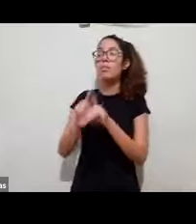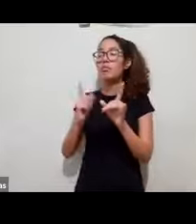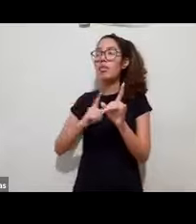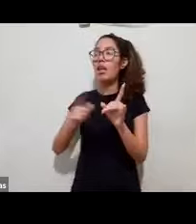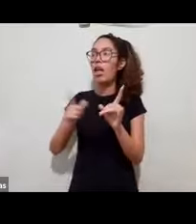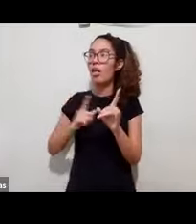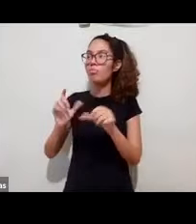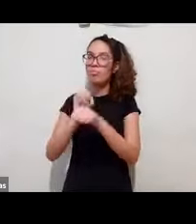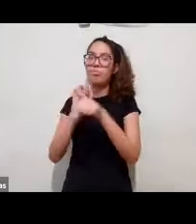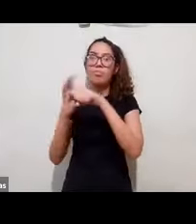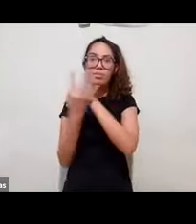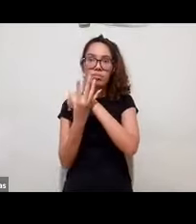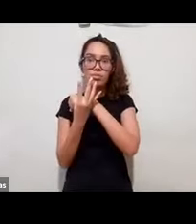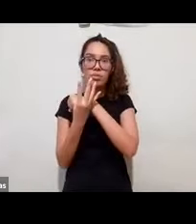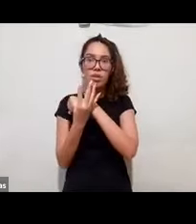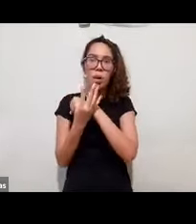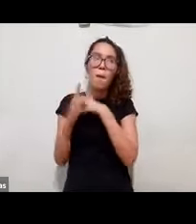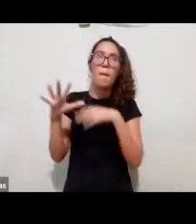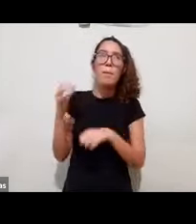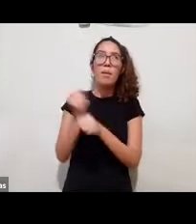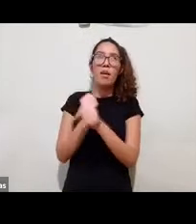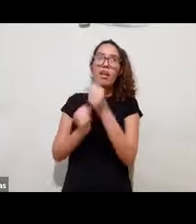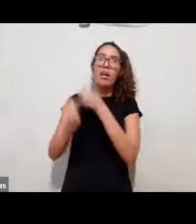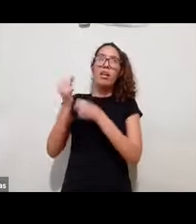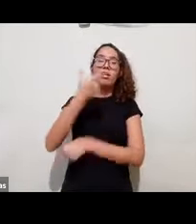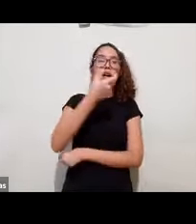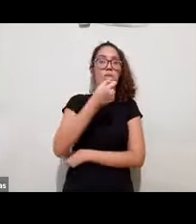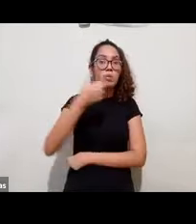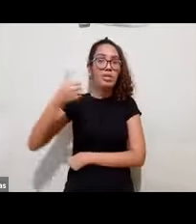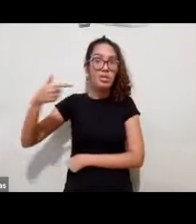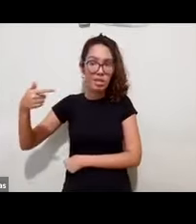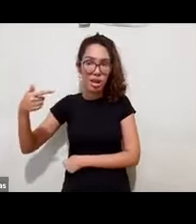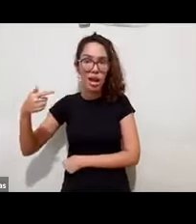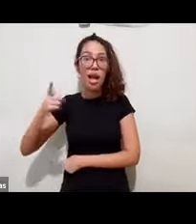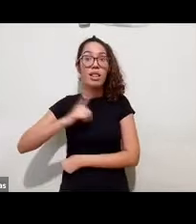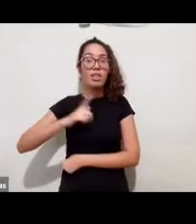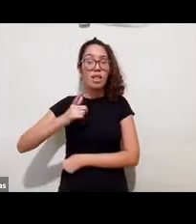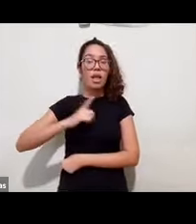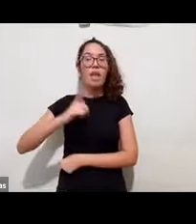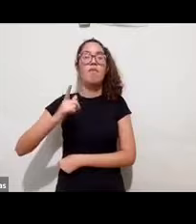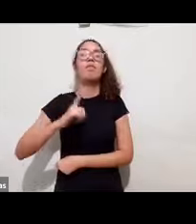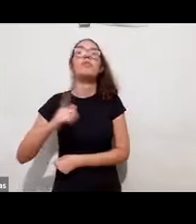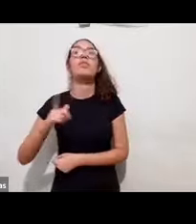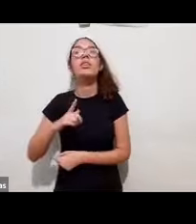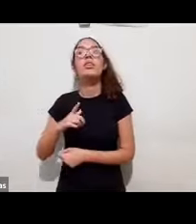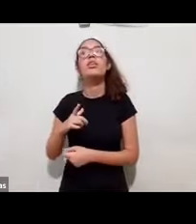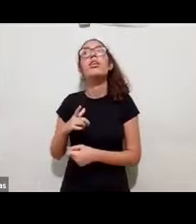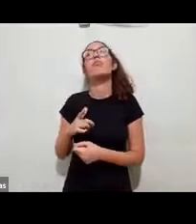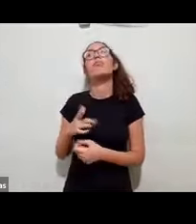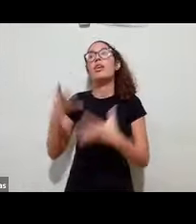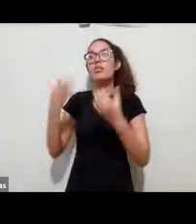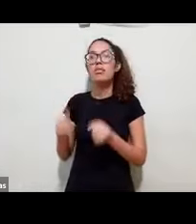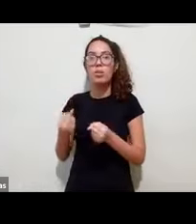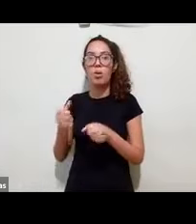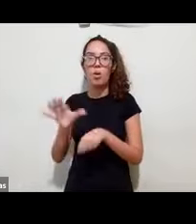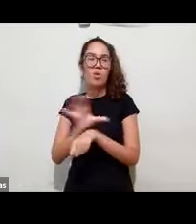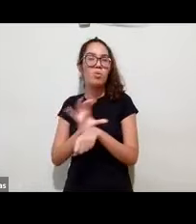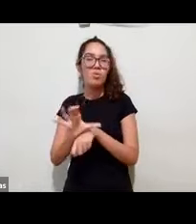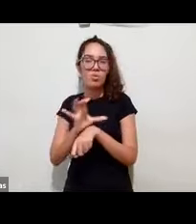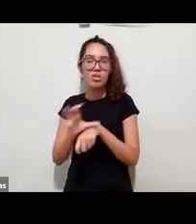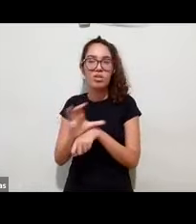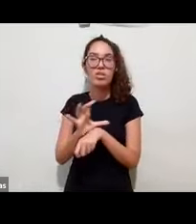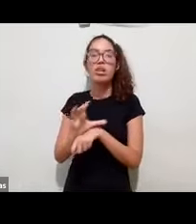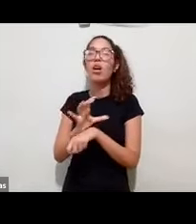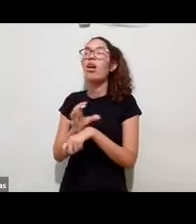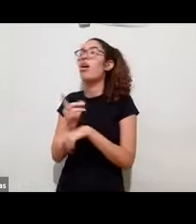Desde 2017, no governo Temer, houve a aprovação de nova reforma psiquiátrica enfiada goela abaixo por portaria,